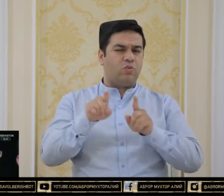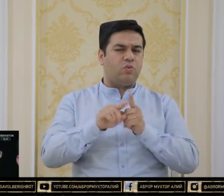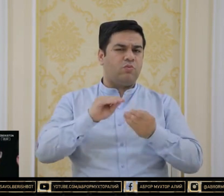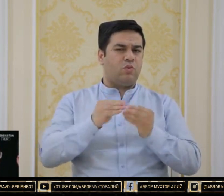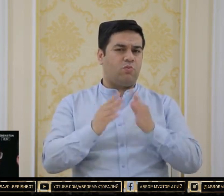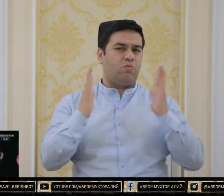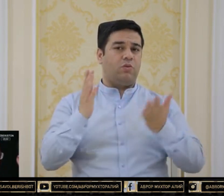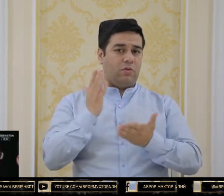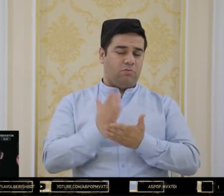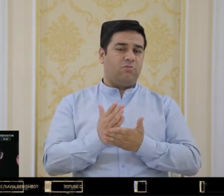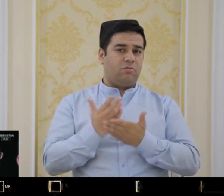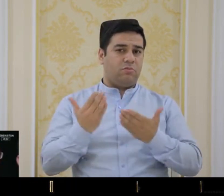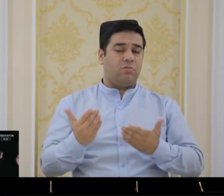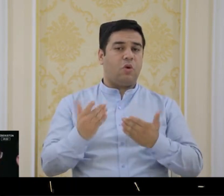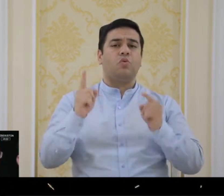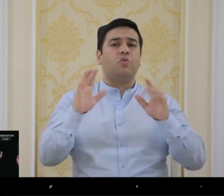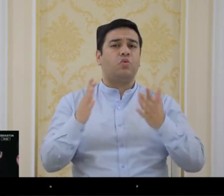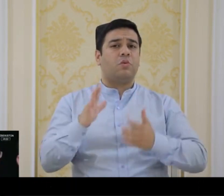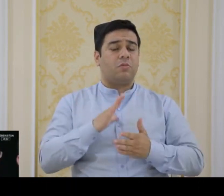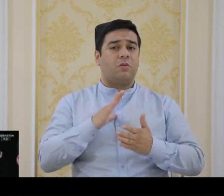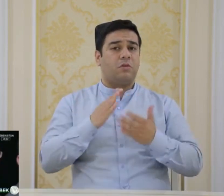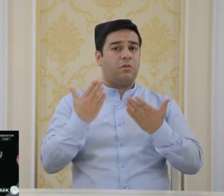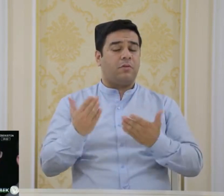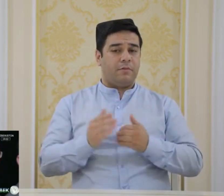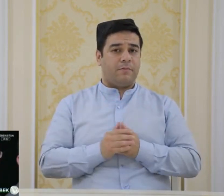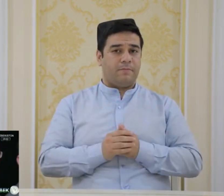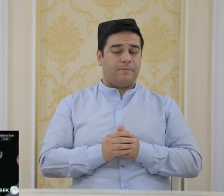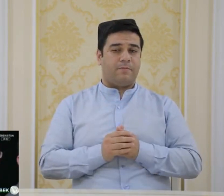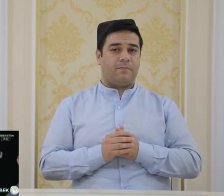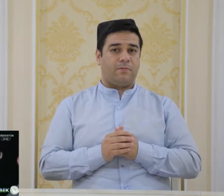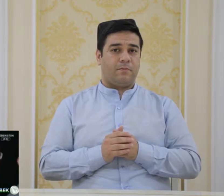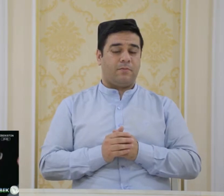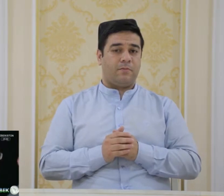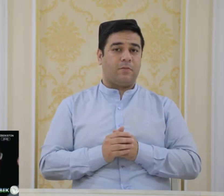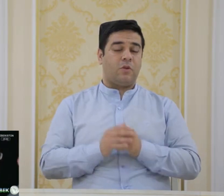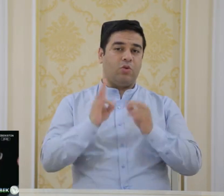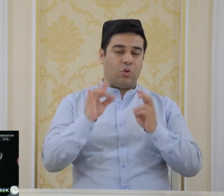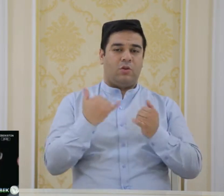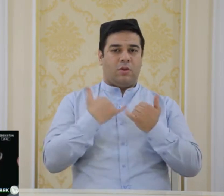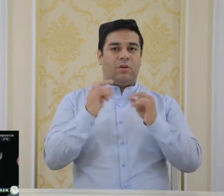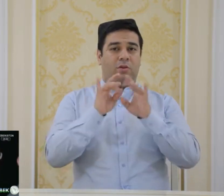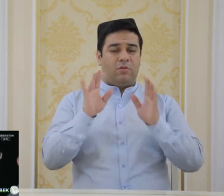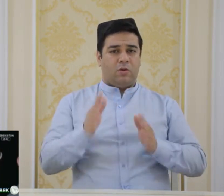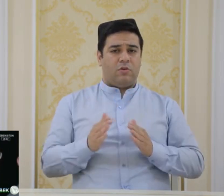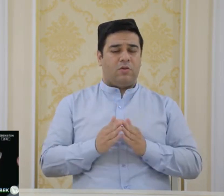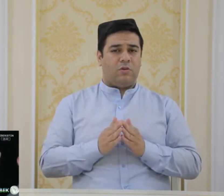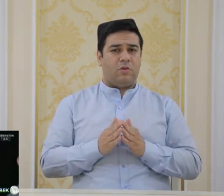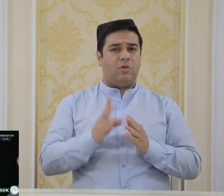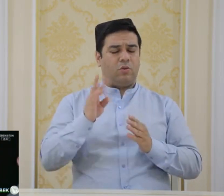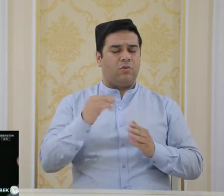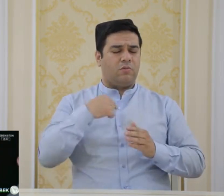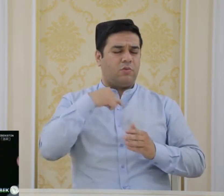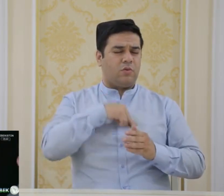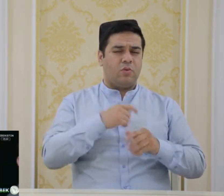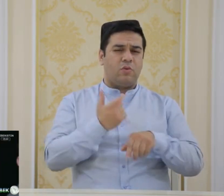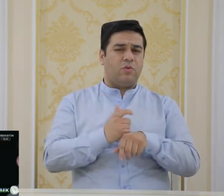aybli deb hisoblayman. Nima bo'ldi? Nima voqea bo'ldi? Shuni bir gapirib bering. Lekin ming martalar